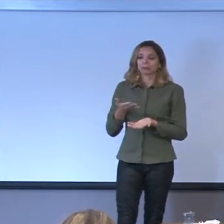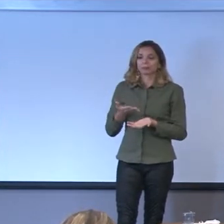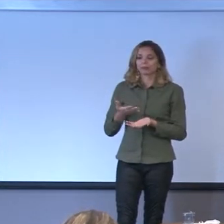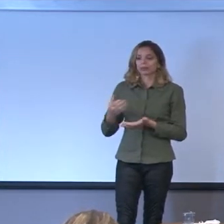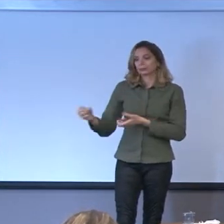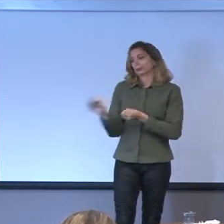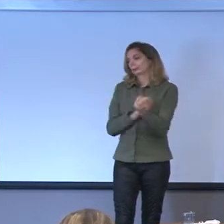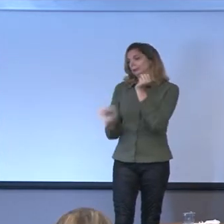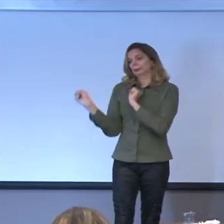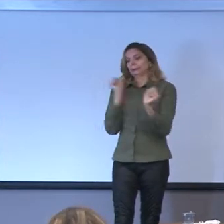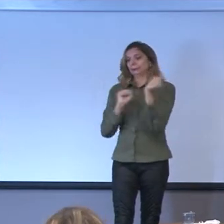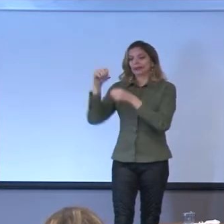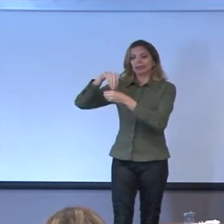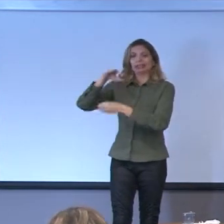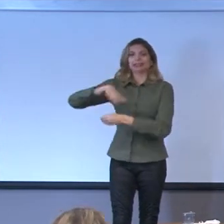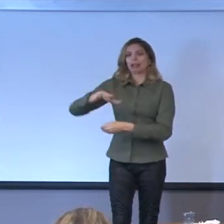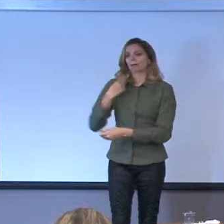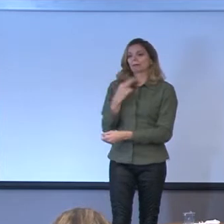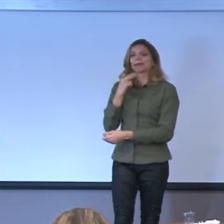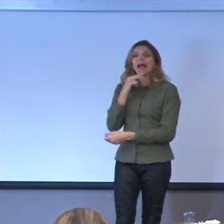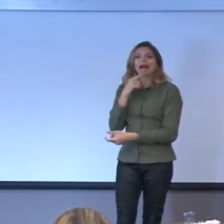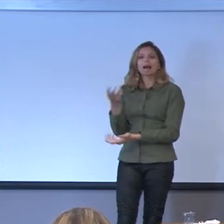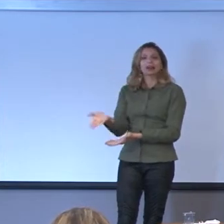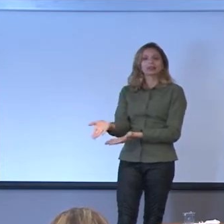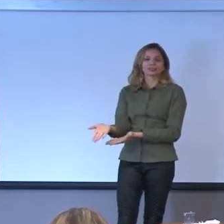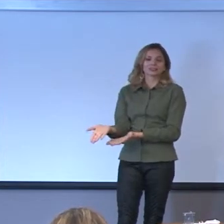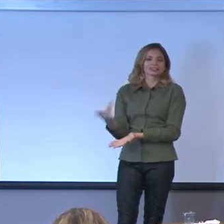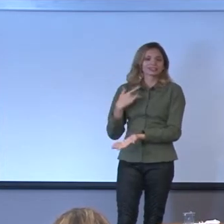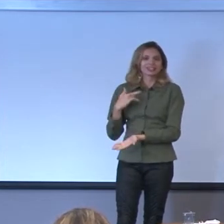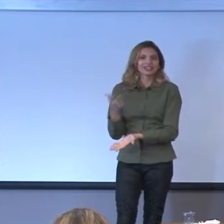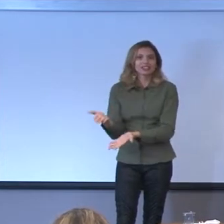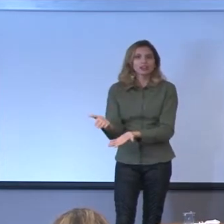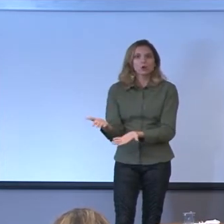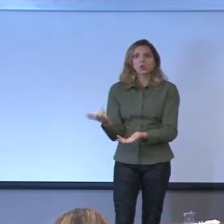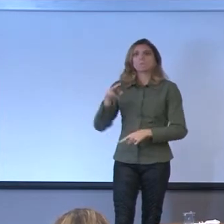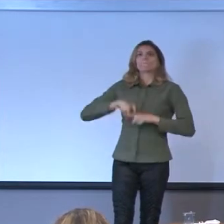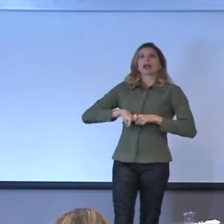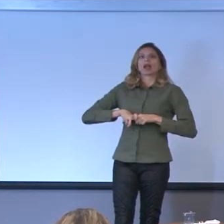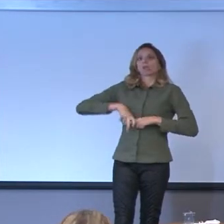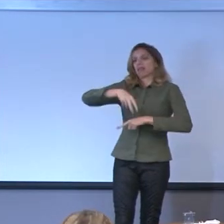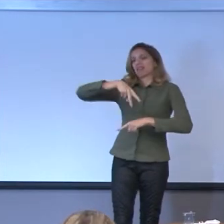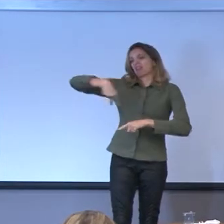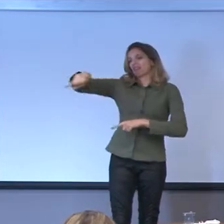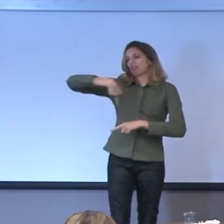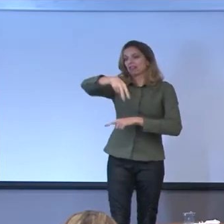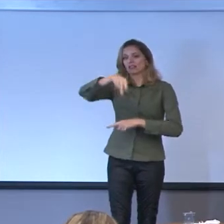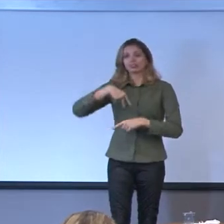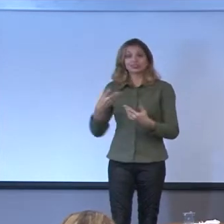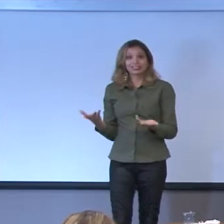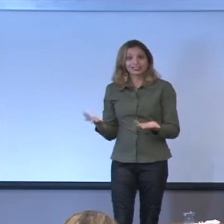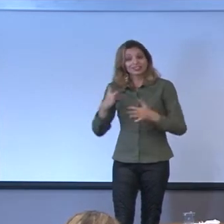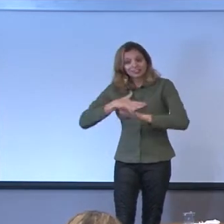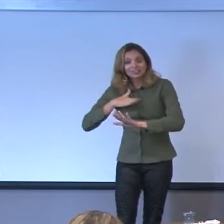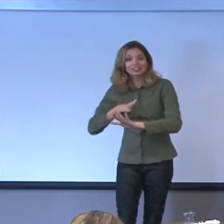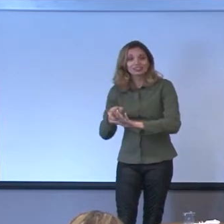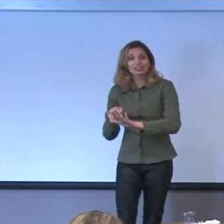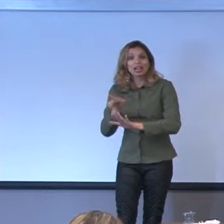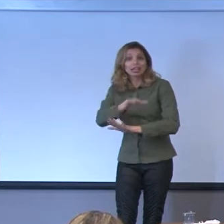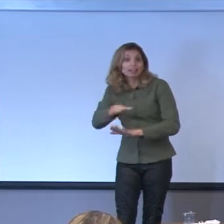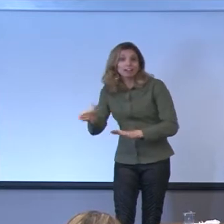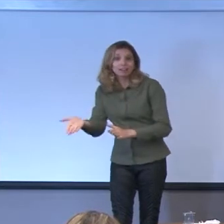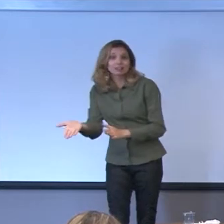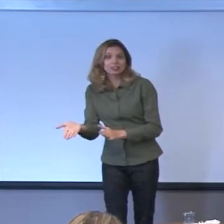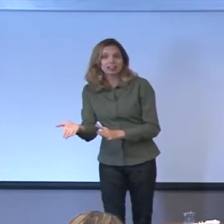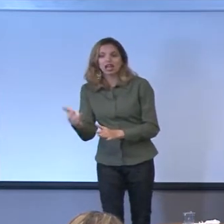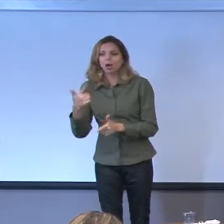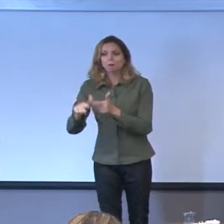indomável dentro da sala de aula, que é um ser que não consegue parar em momento nenhum dentro da carteira. Uma criança